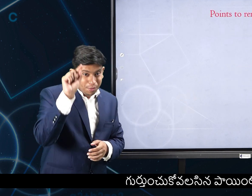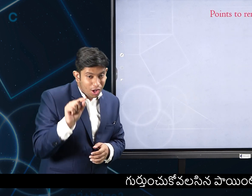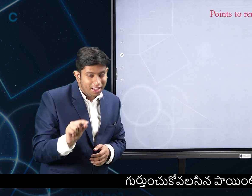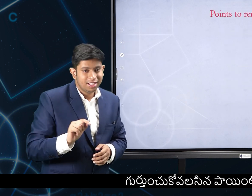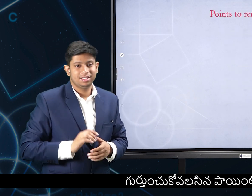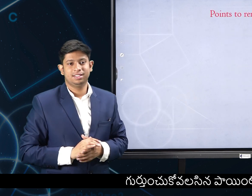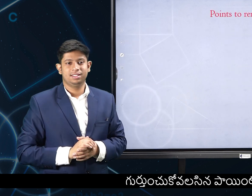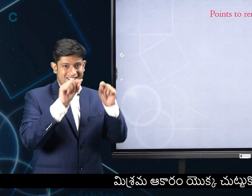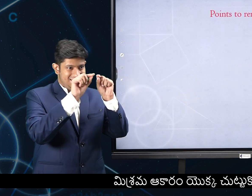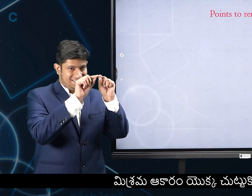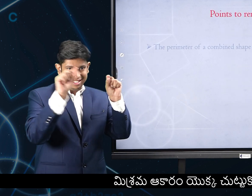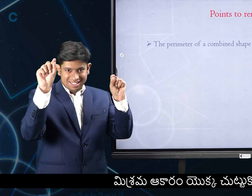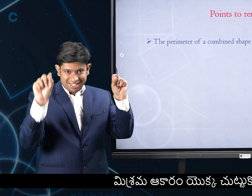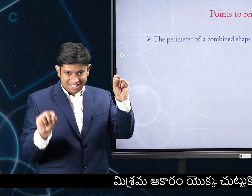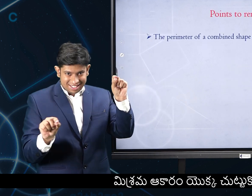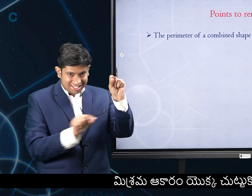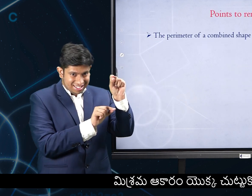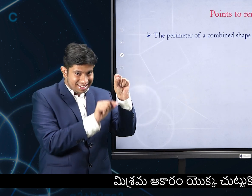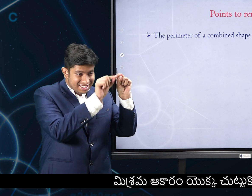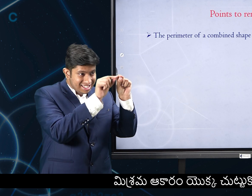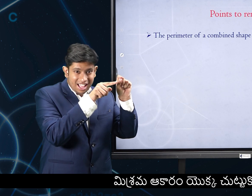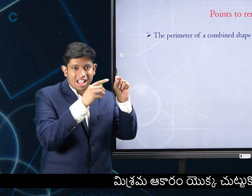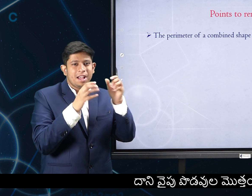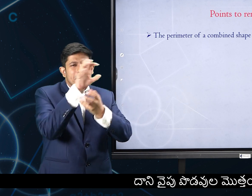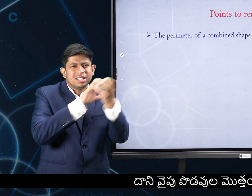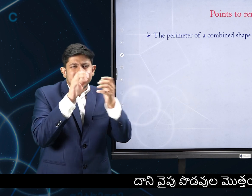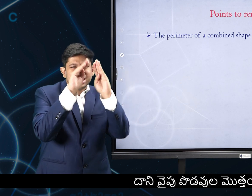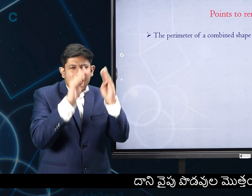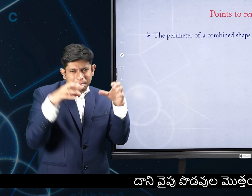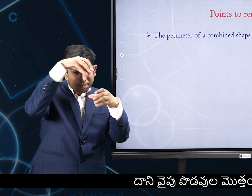గుర్తుంచుకోవలసిన పాయింట్లు: మిశ్రమ ఆకారం యొక్క చుట్టుకొలత దాని వైపు పొడవుల